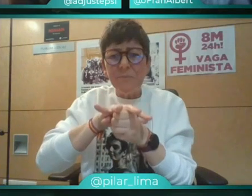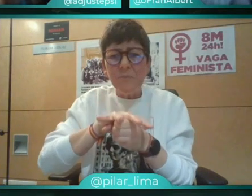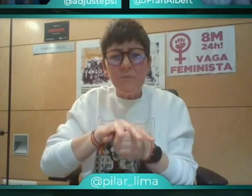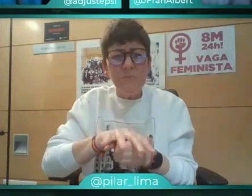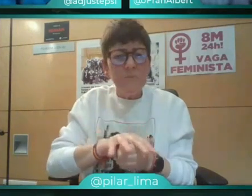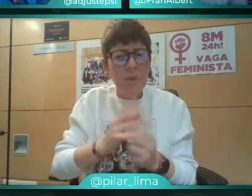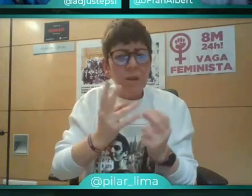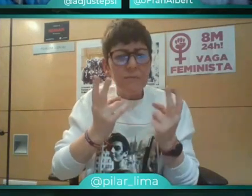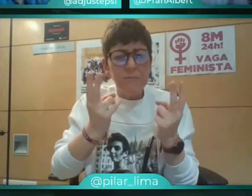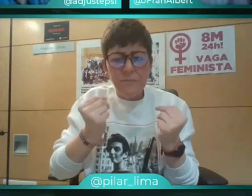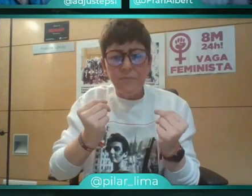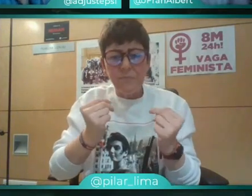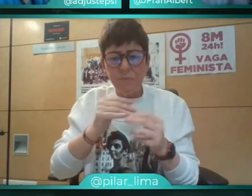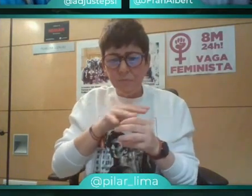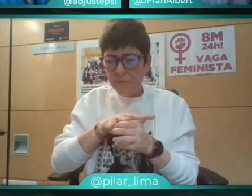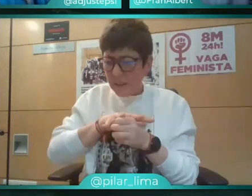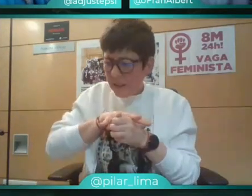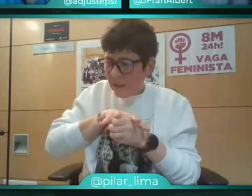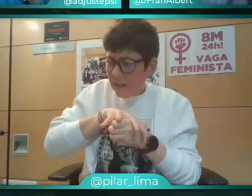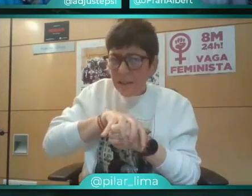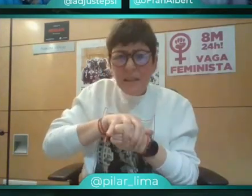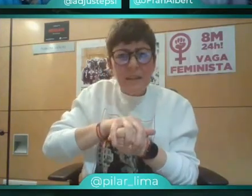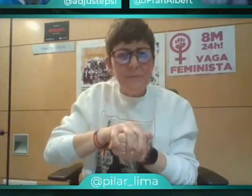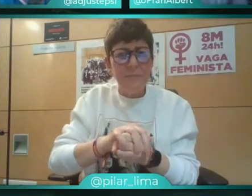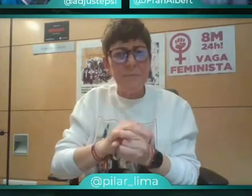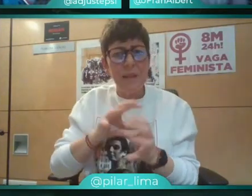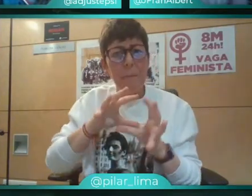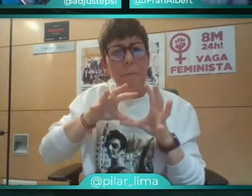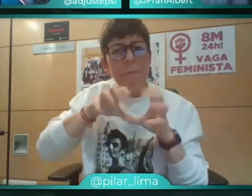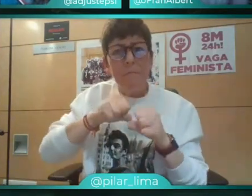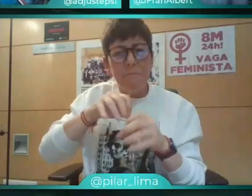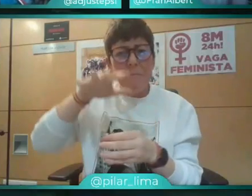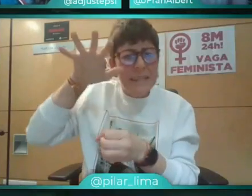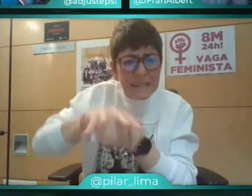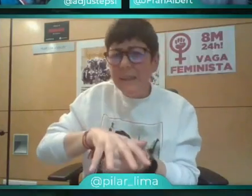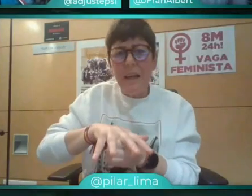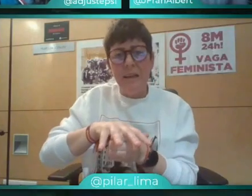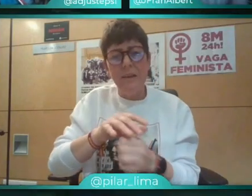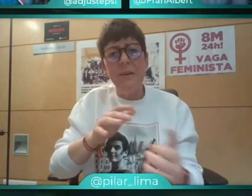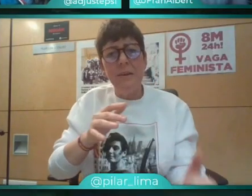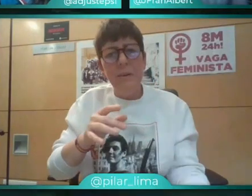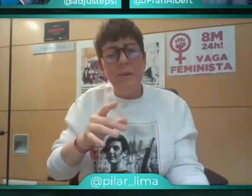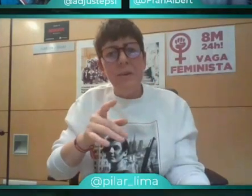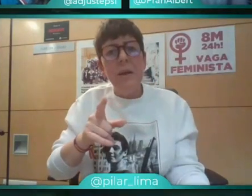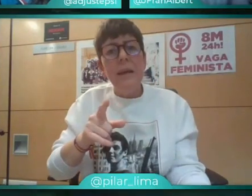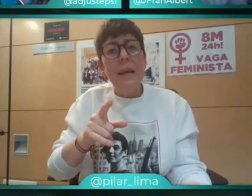que que te pisotean no sé cómo explicarnos